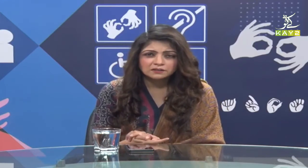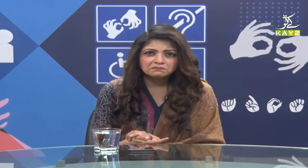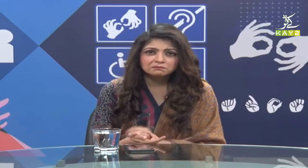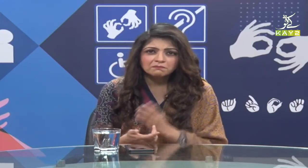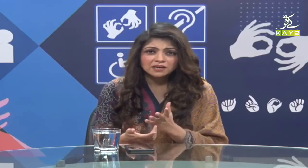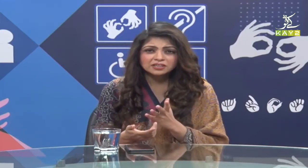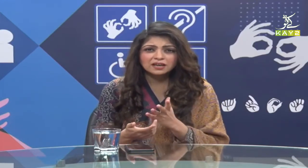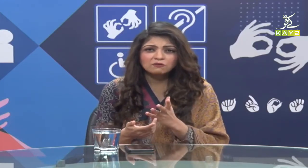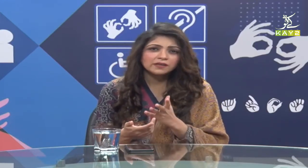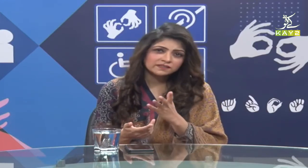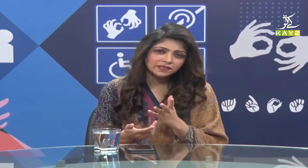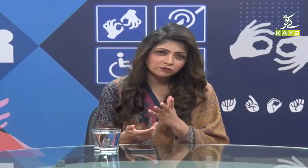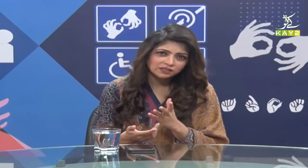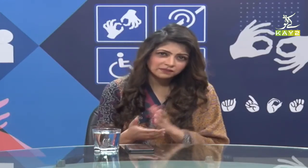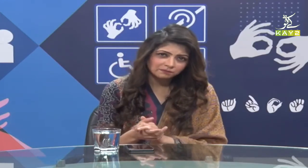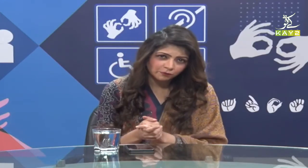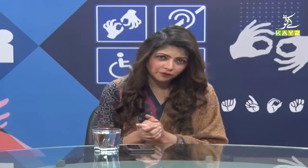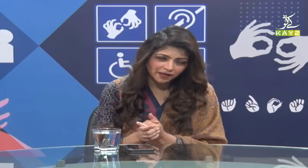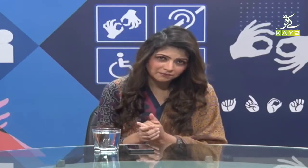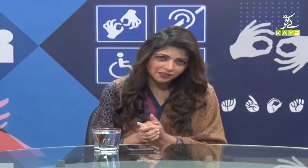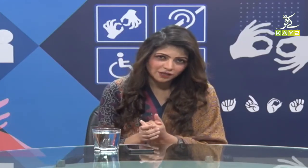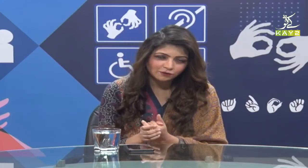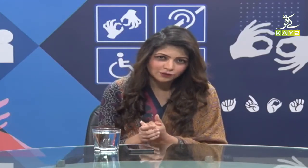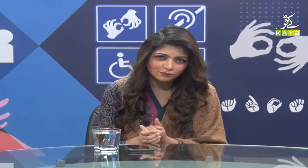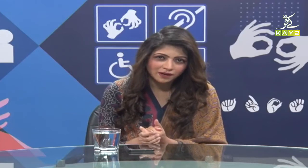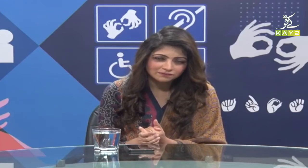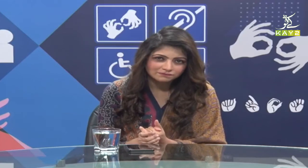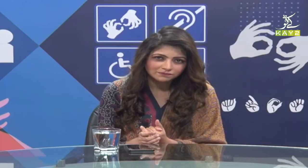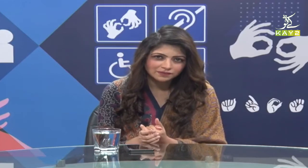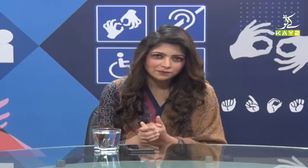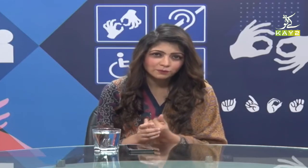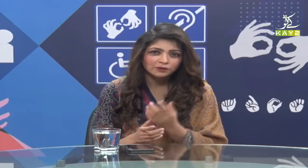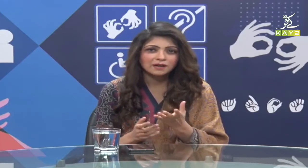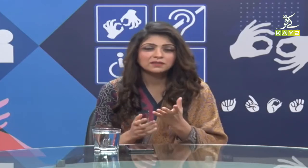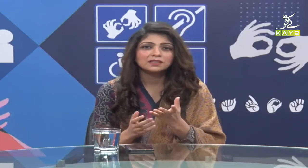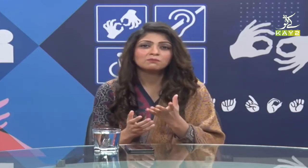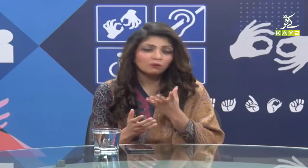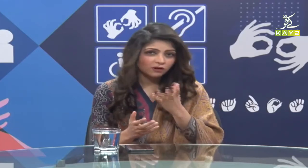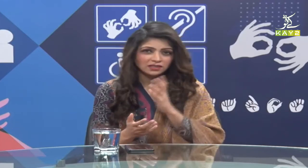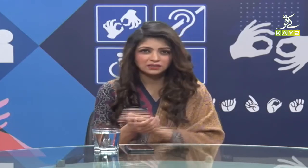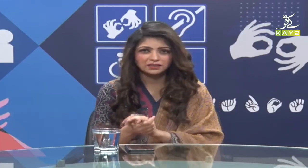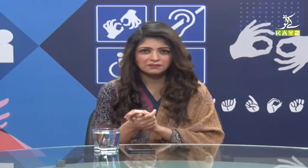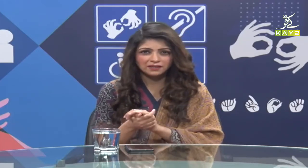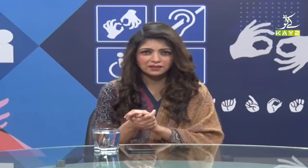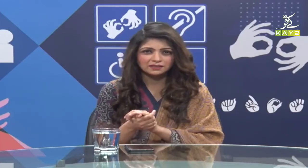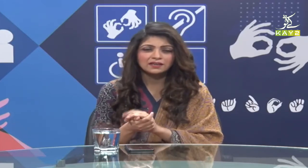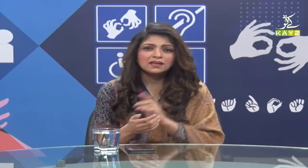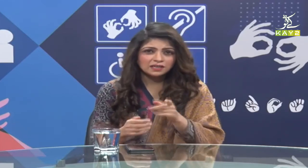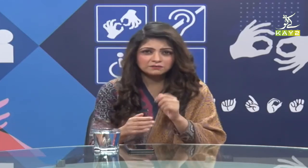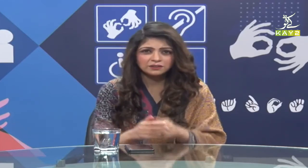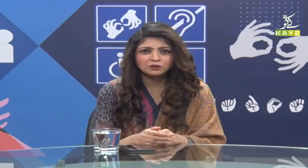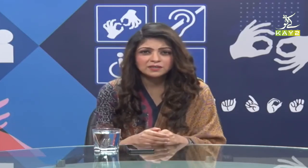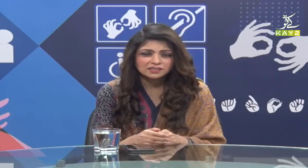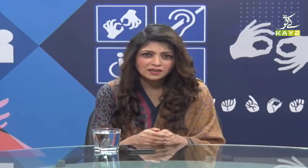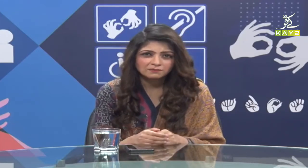और माशाल्लाह वो इस K2 TV प्रोग्राम के इशारों की ज़ुबान प्रोग्राम की बहुत ज़्यादा तारीफ़ कर रहे थे